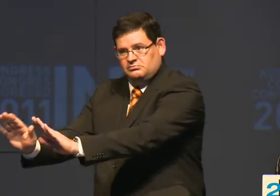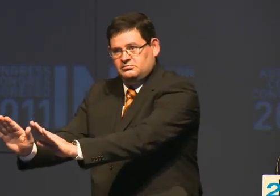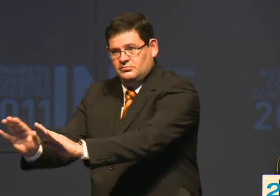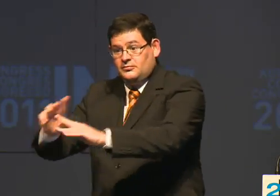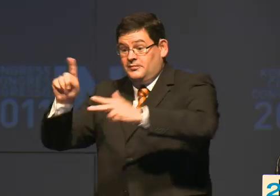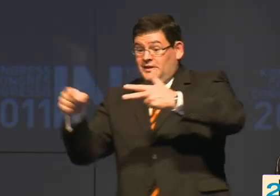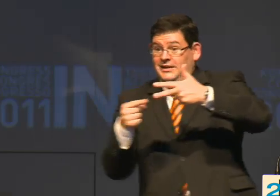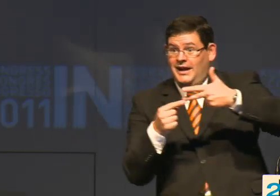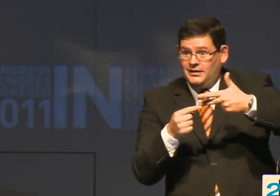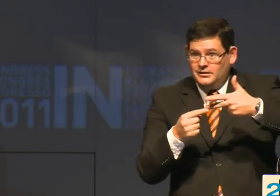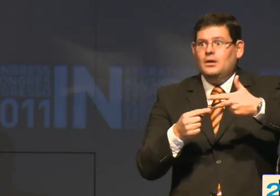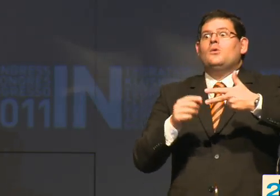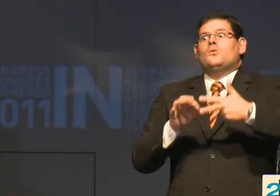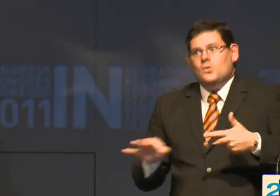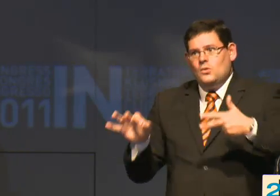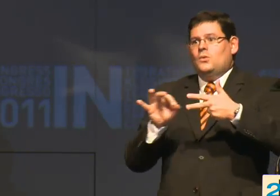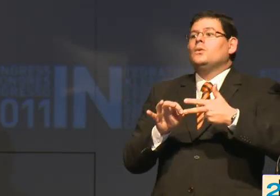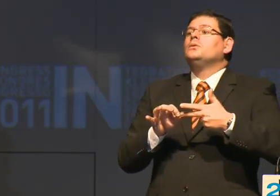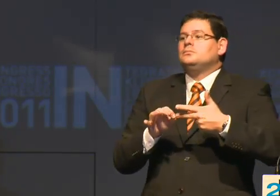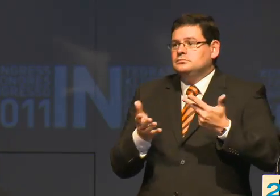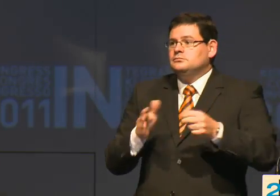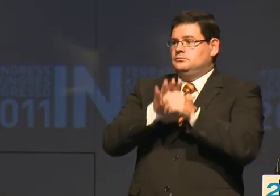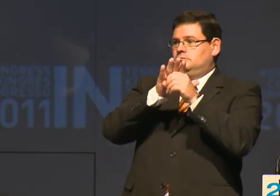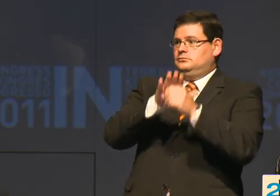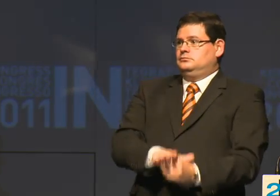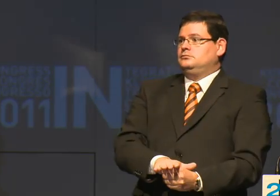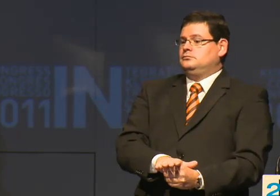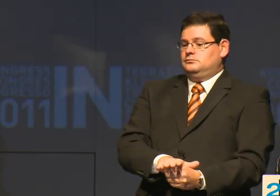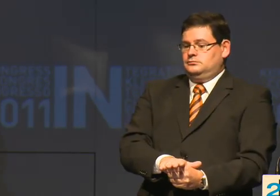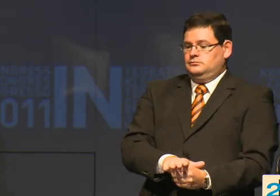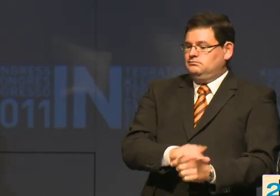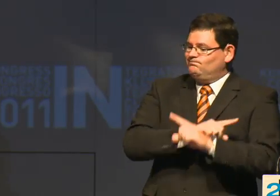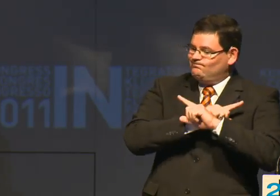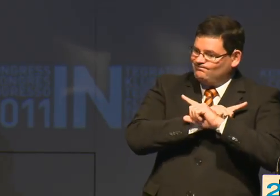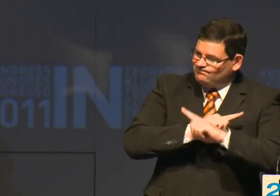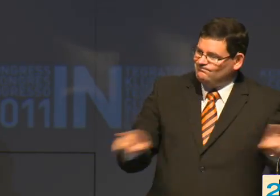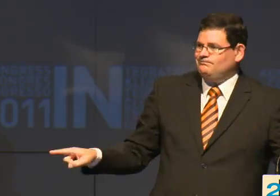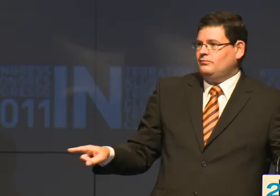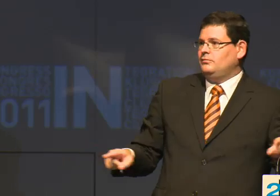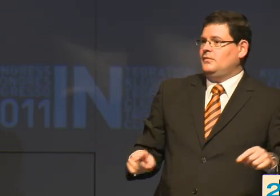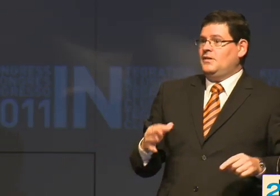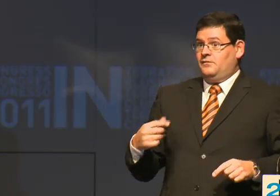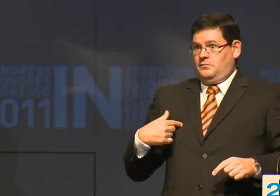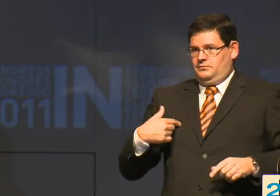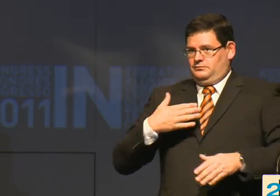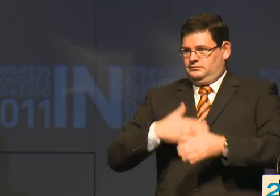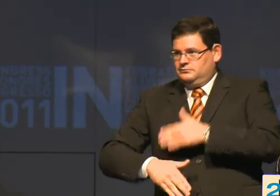qu'on assure son autonomie, son intégration, que ce ne soit pas au rabais, et également une interdiction